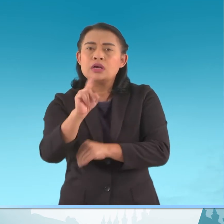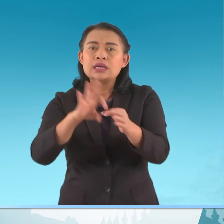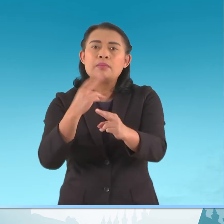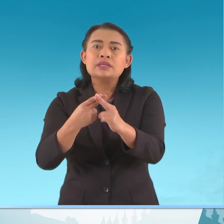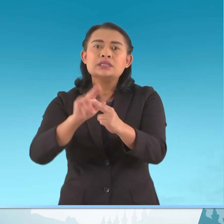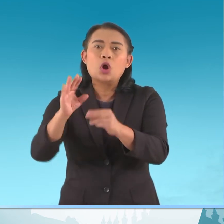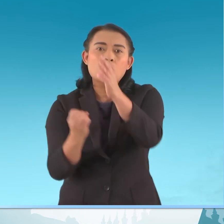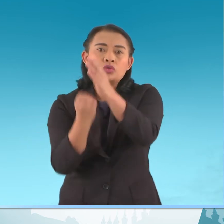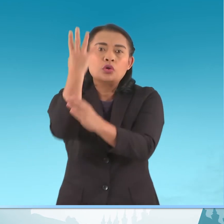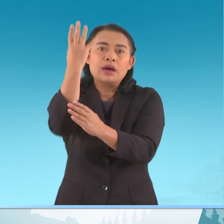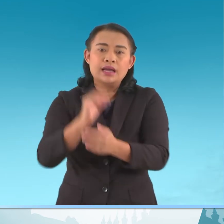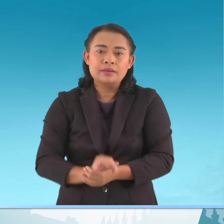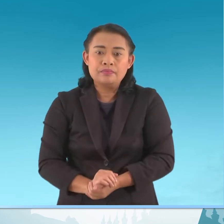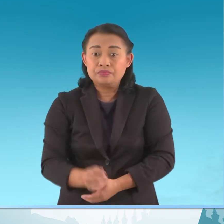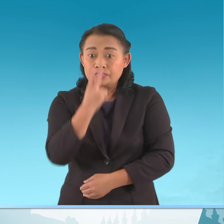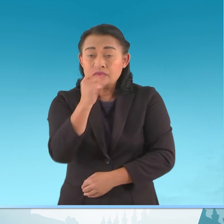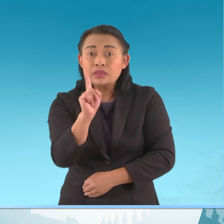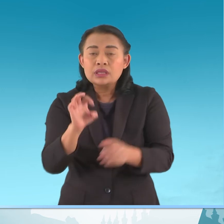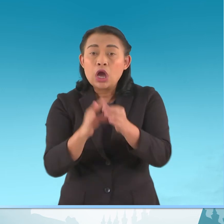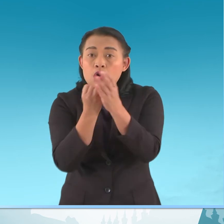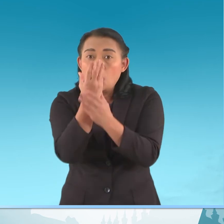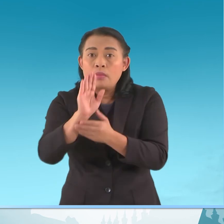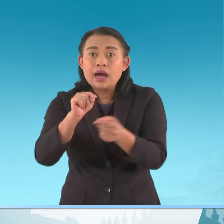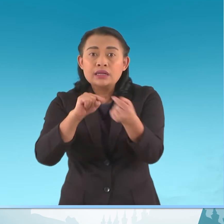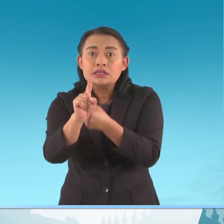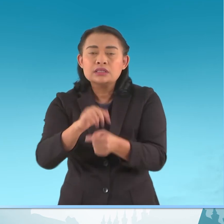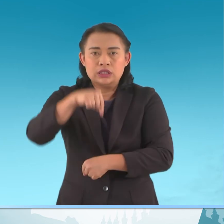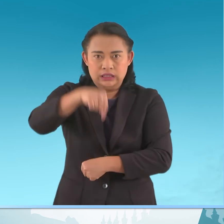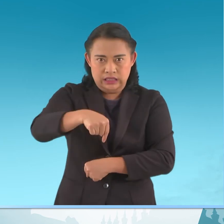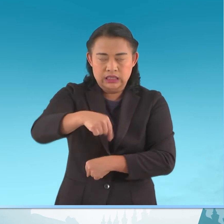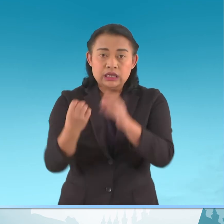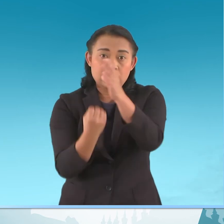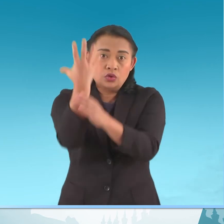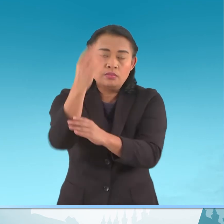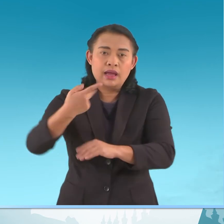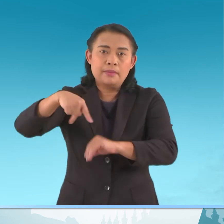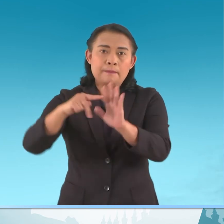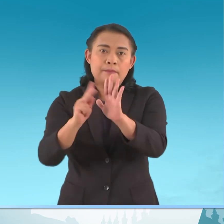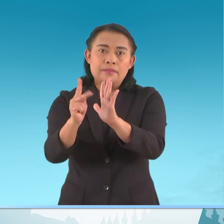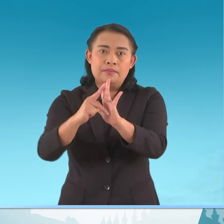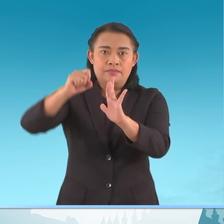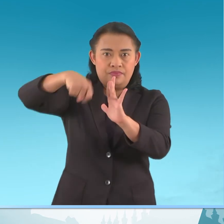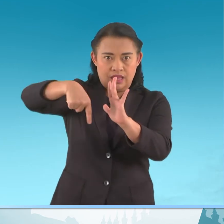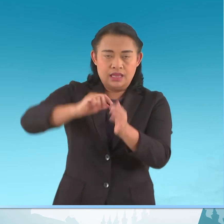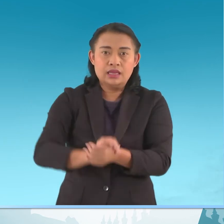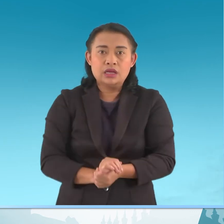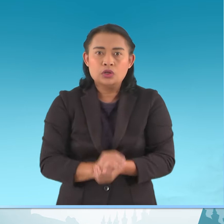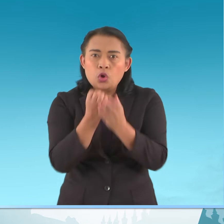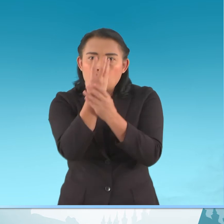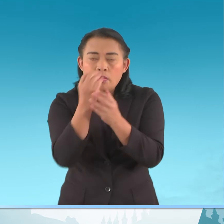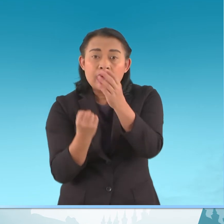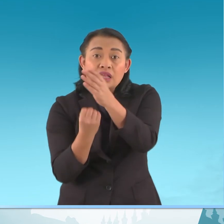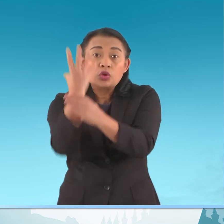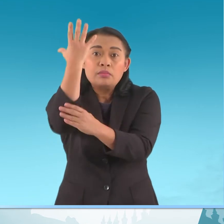ผมมีซ้ำเปิ้ดอกให้ดูด้วยนี่ดอกเป็นแบบนี้ถือว่าเป็นต้นไม้ของที่ปากเซที่จะมาอันนี้นะครับเขาเลยเอาเอกลักษณ์